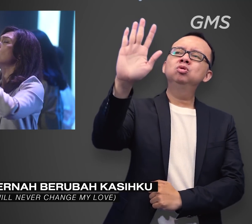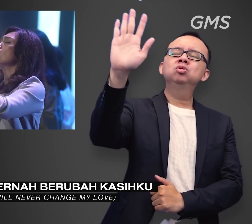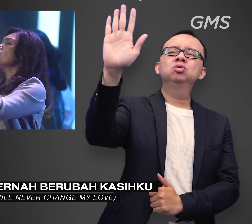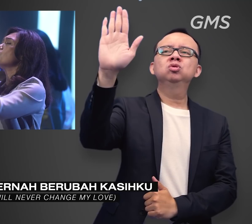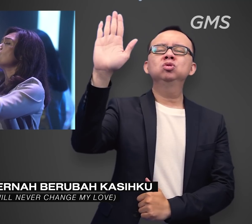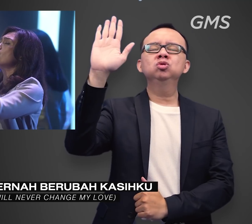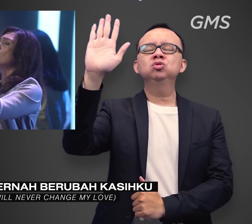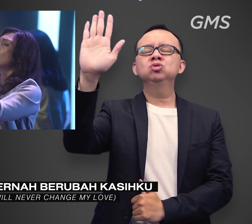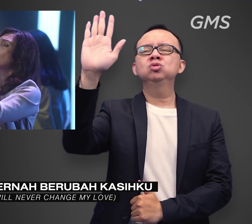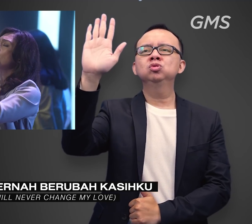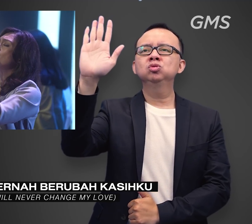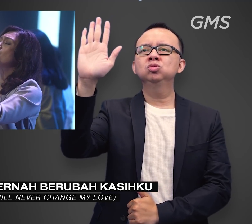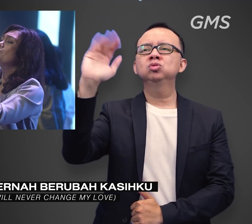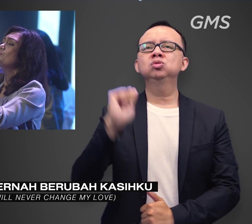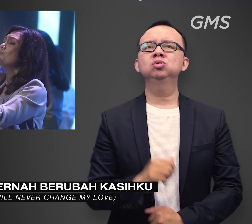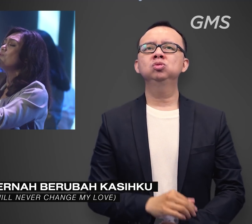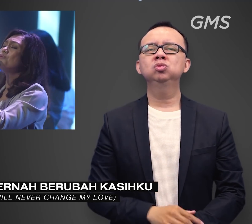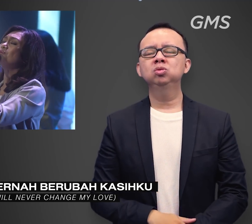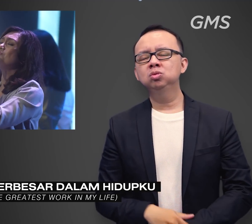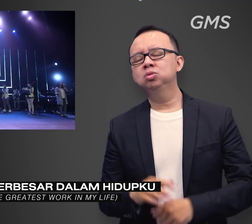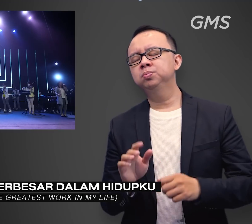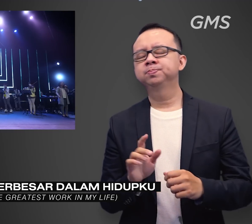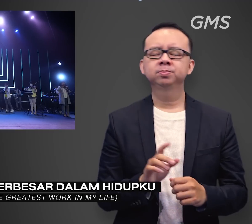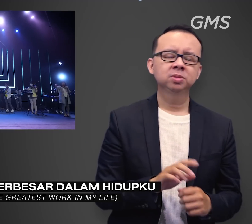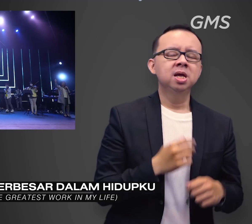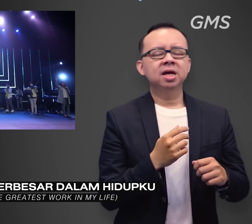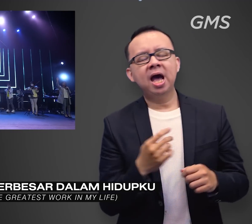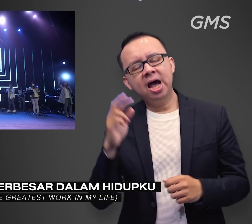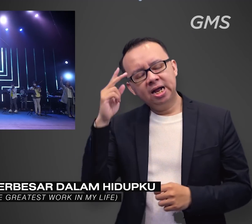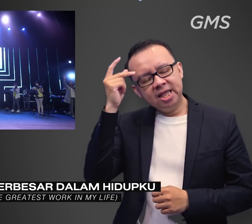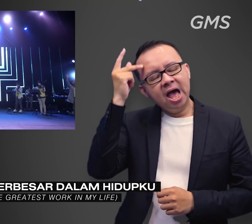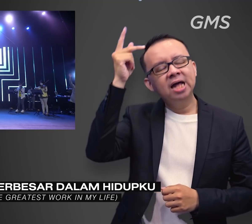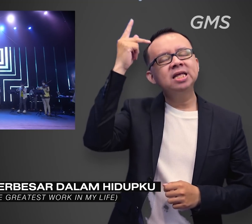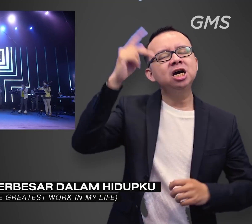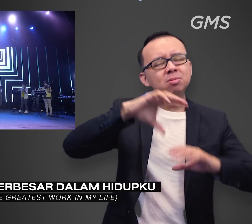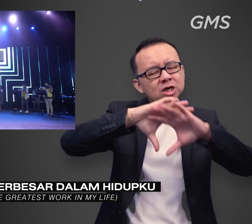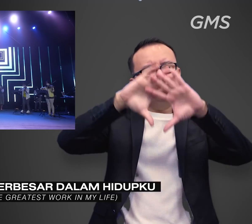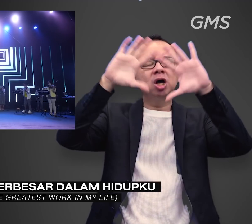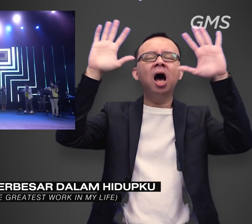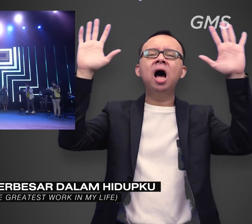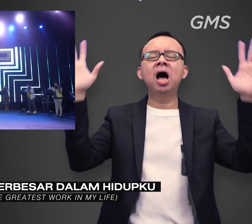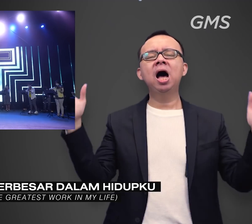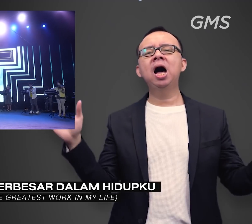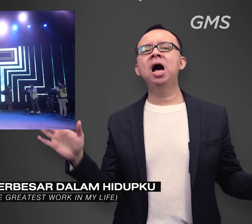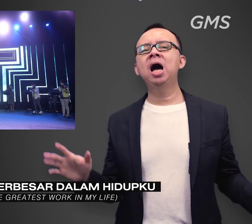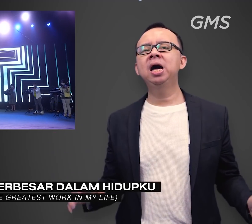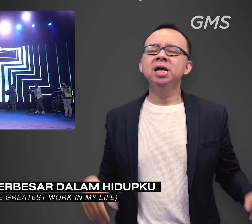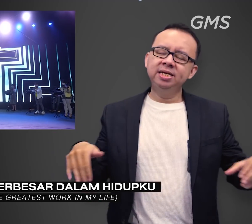kasih-Mu. Oh, terbesar